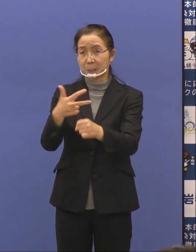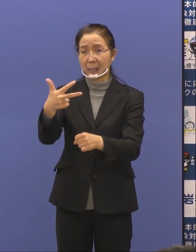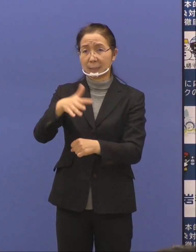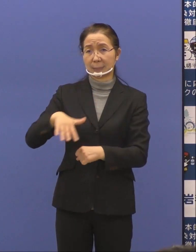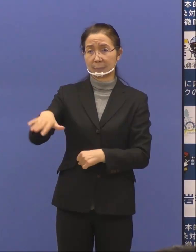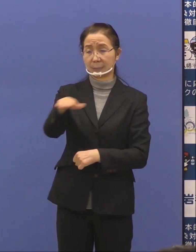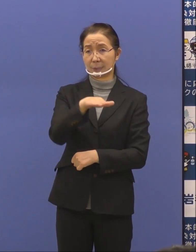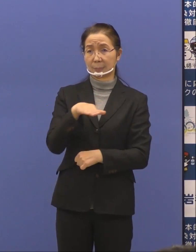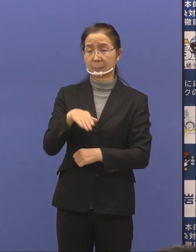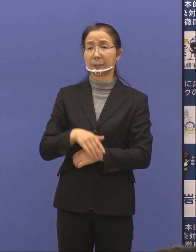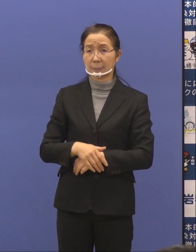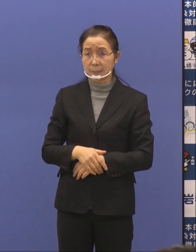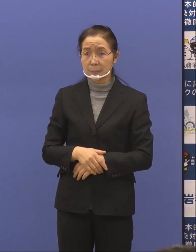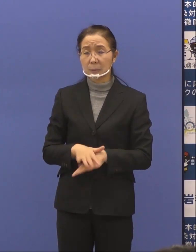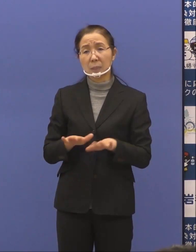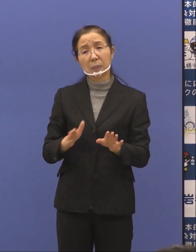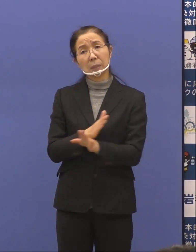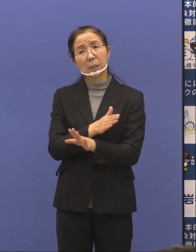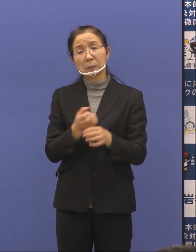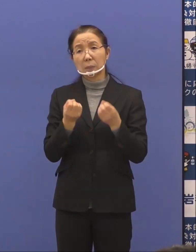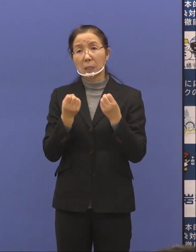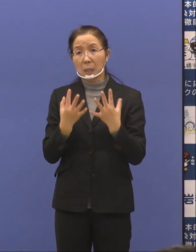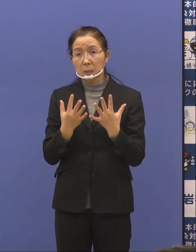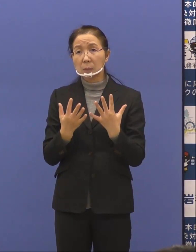また最近になってこの